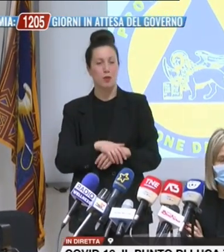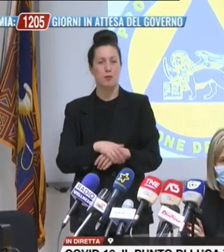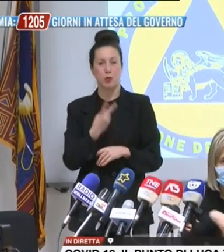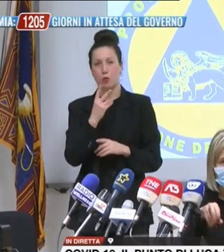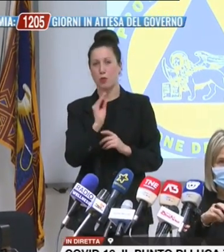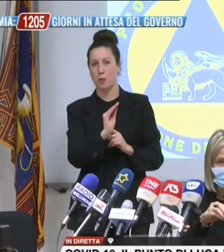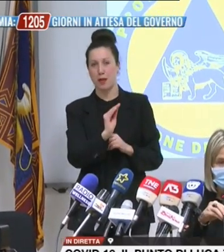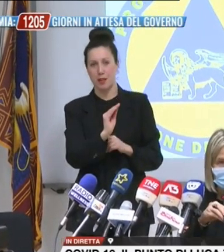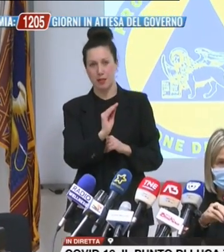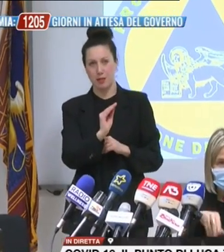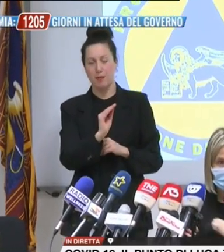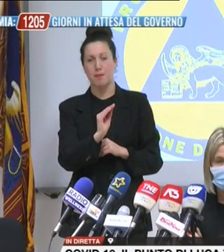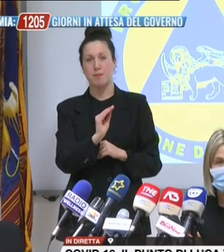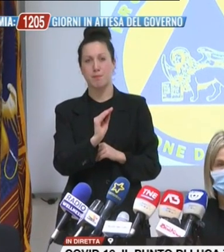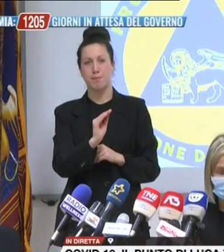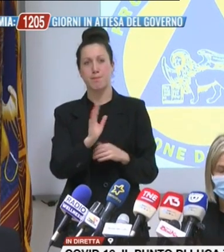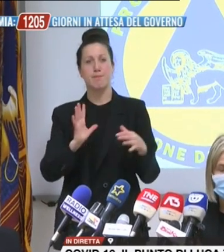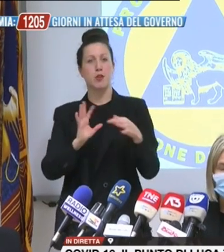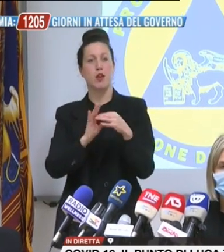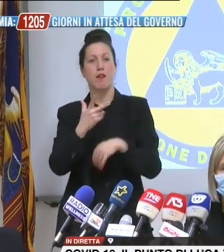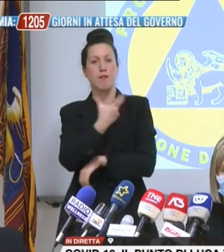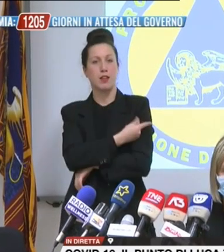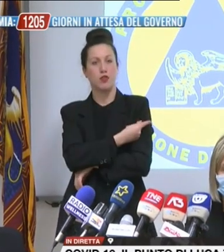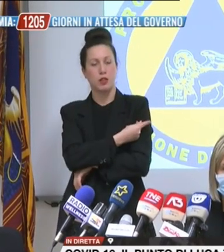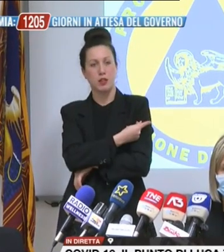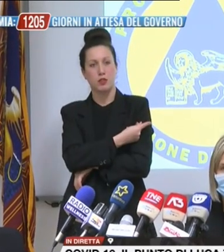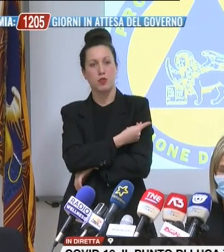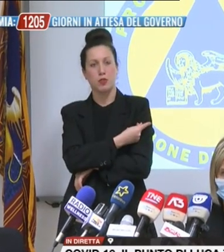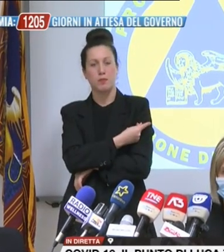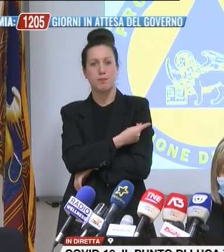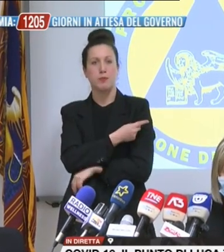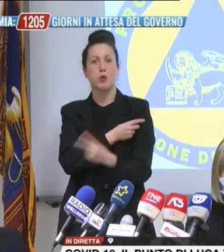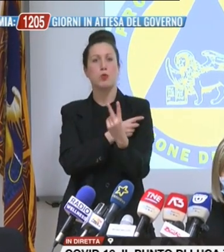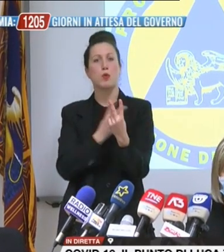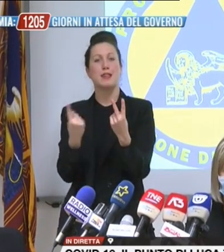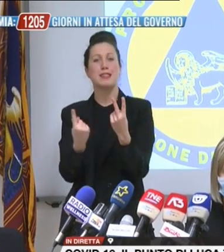domande per quanto riguarda le vaccinazioni, partono da due casi particolari ma